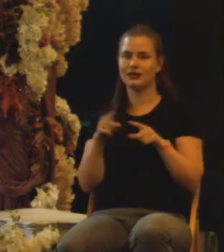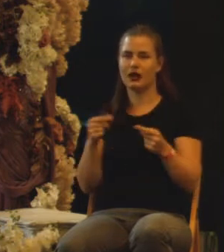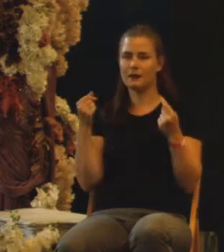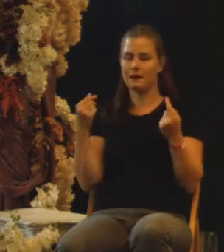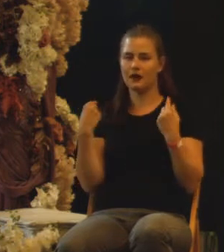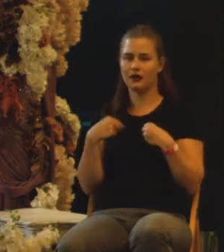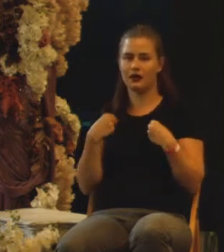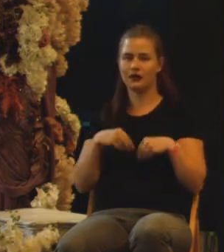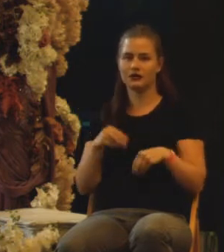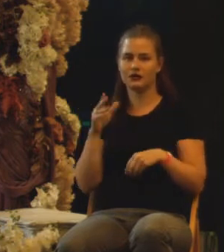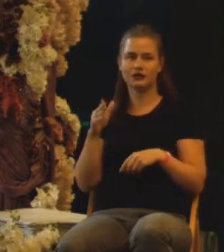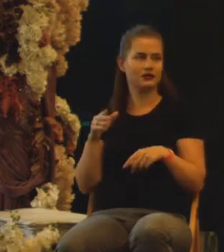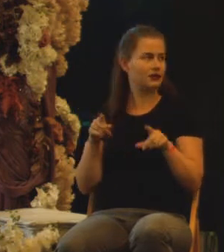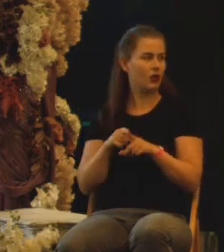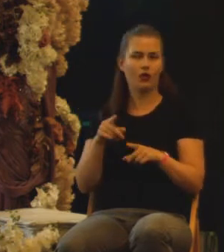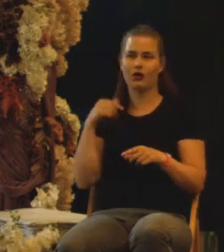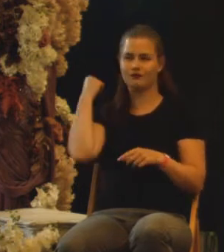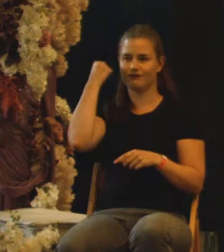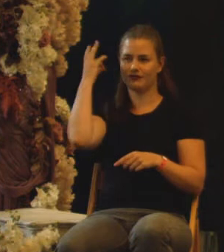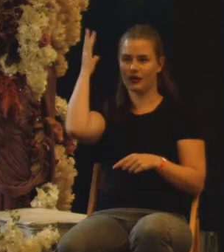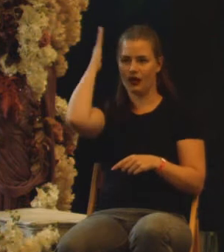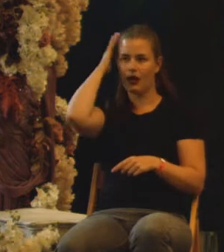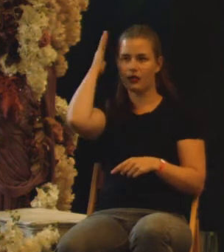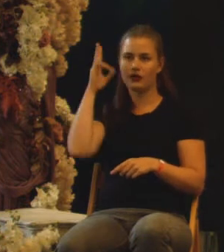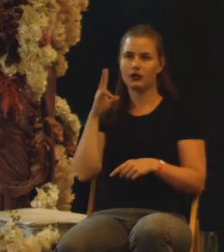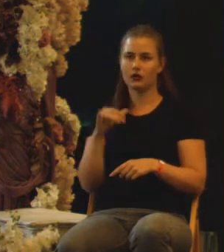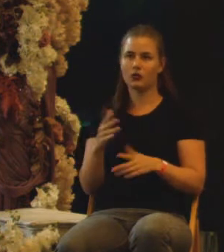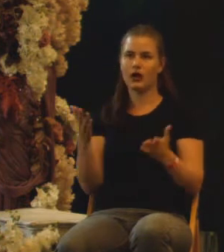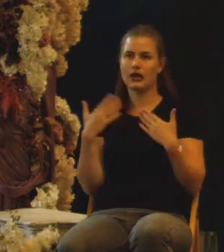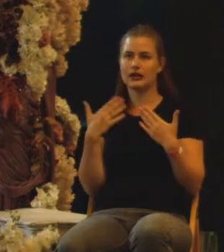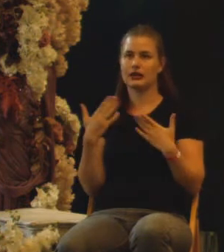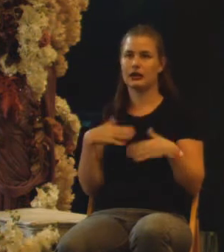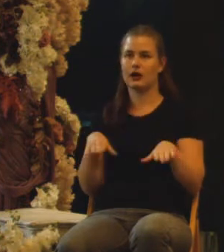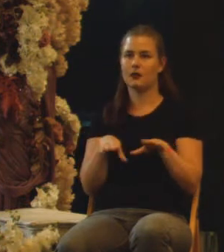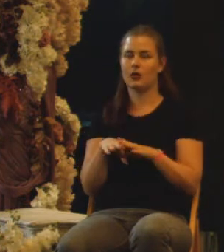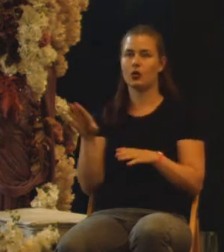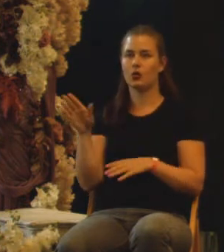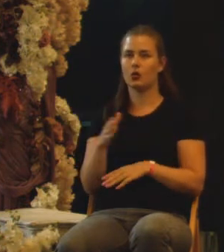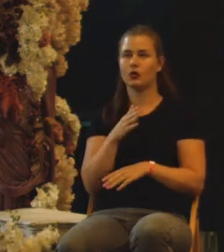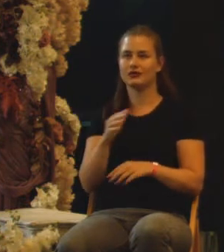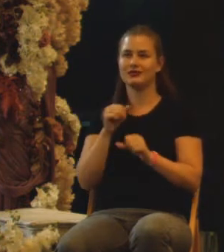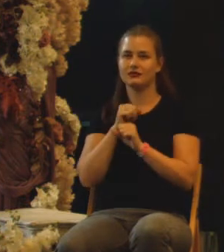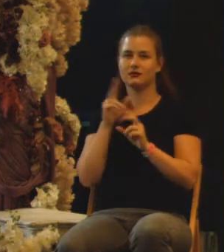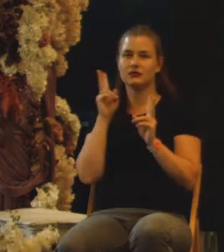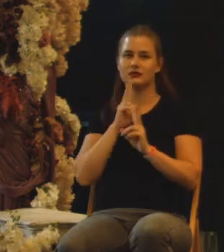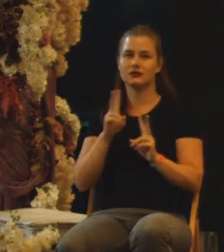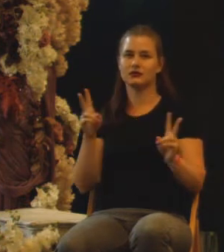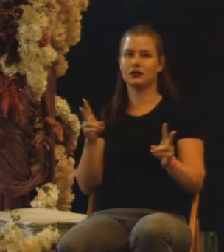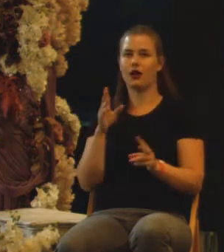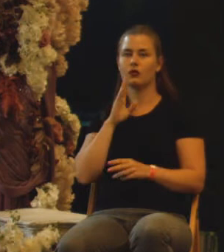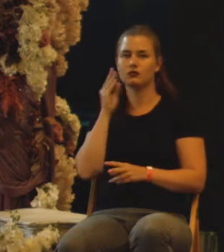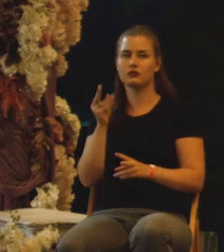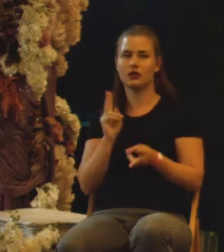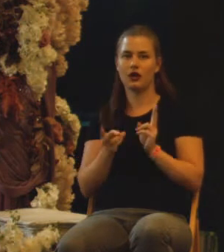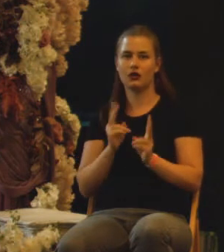спортивном костюме с завязанной такой штукой на голове. Ну, отдыхаешь, типа ходишь в растянутом спортивном костюме, завтрак готовила, потом